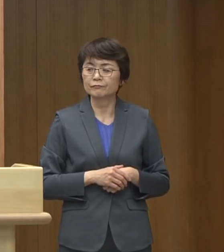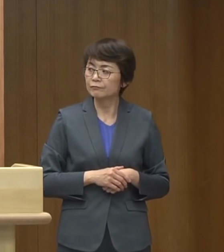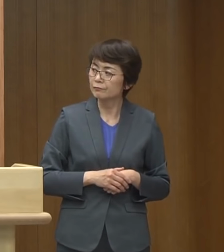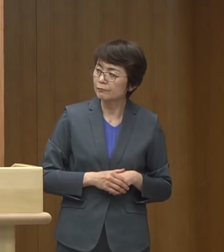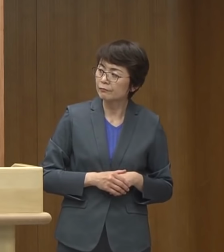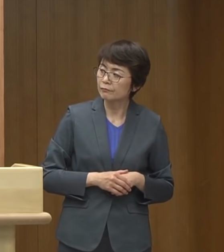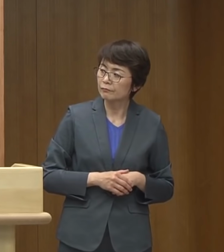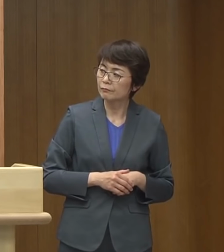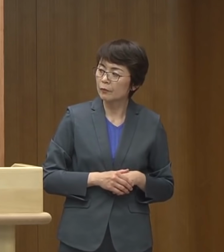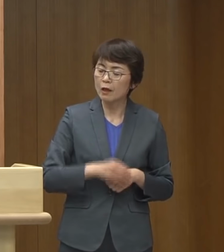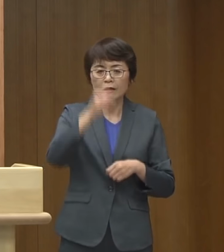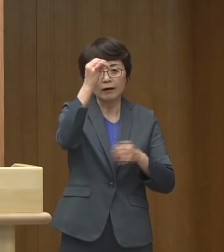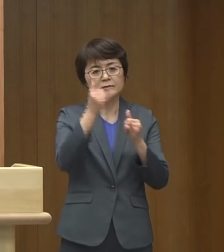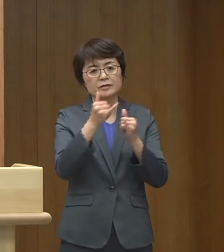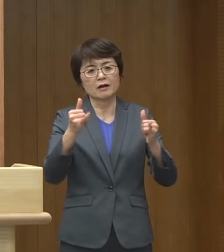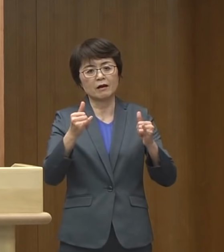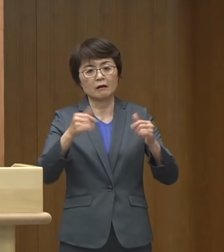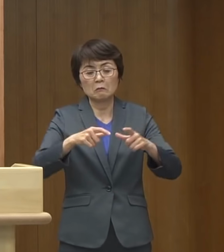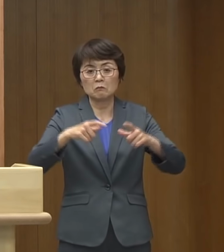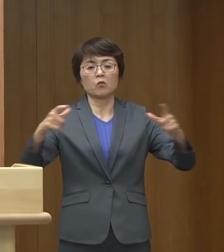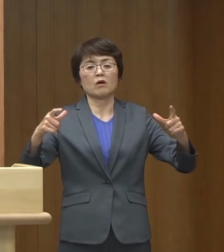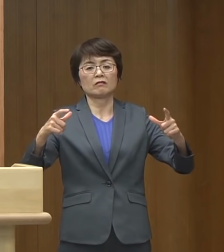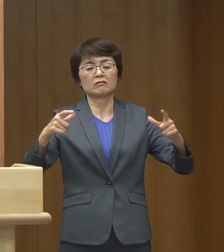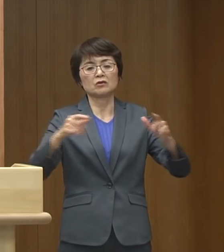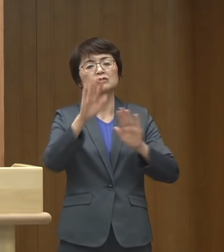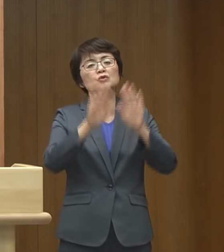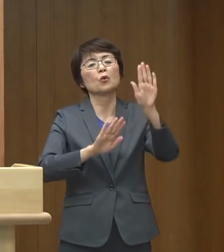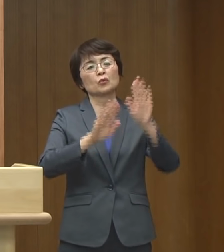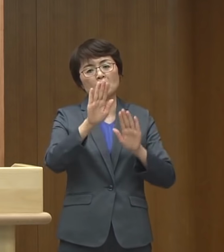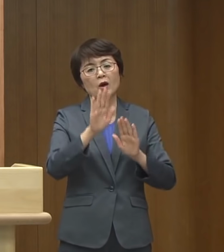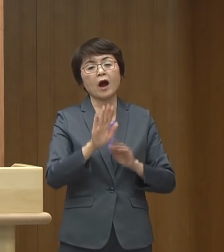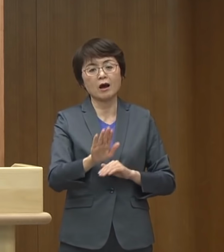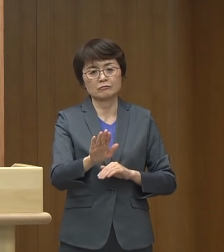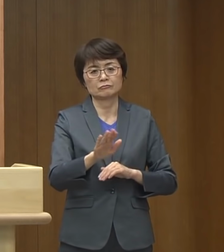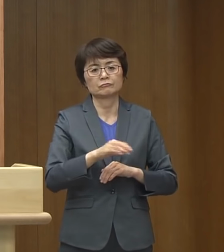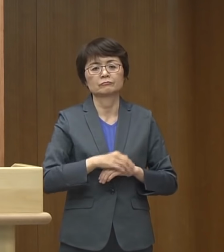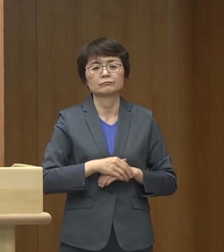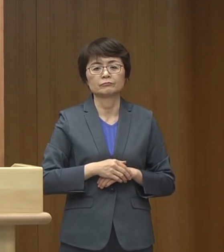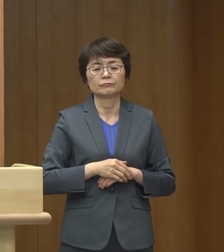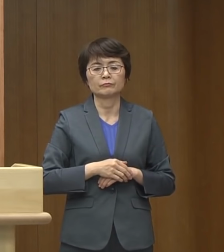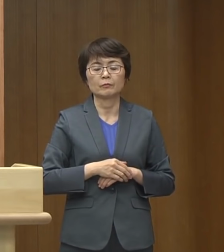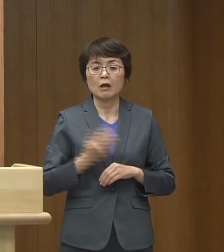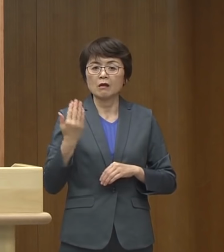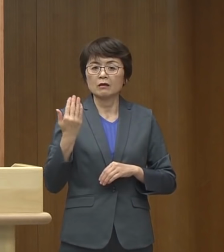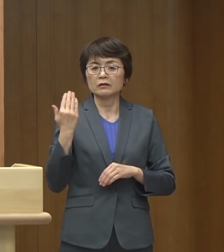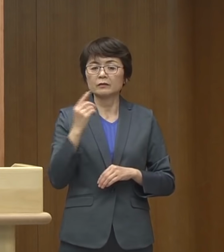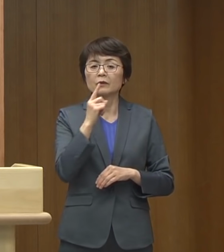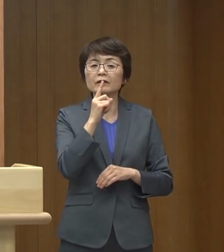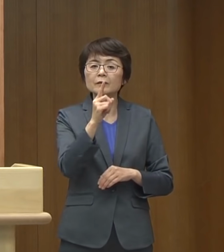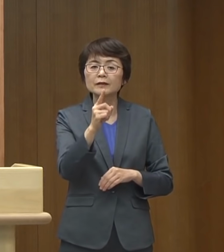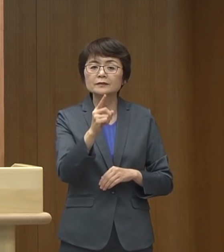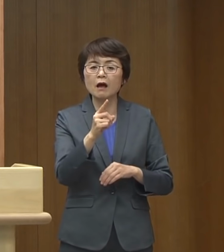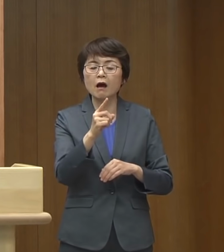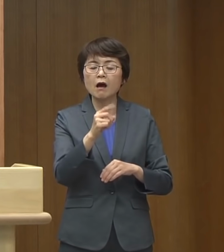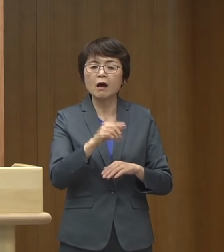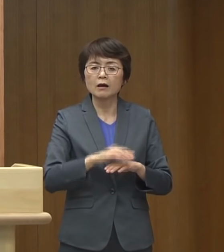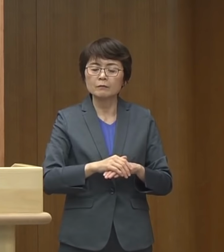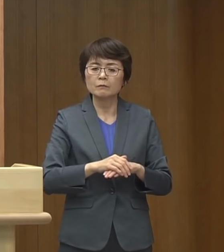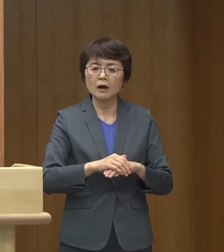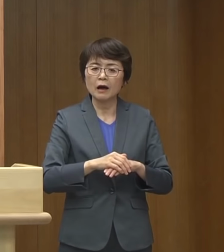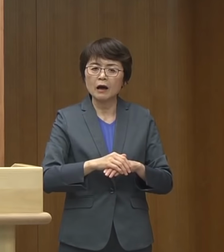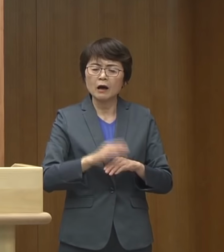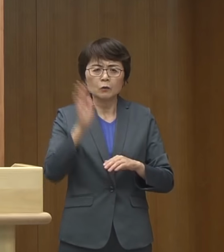ね、患者の方が急増している、状況がございました。先ほども申し上げましたけども、このまま爆